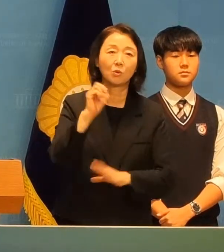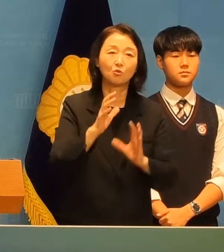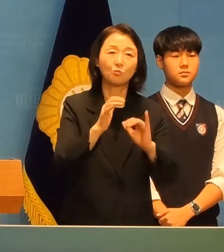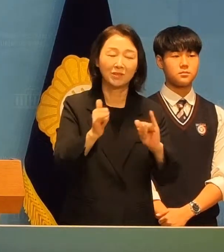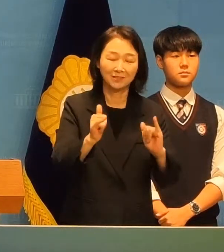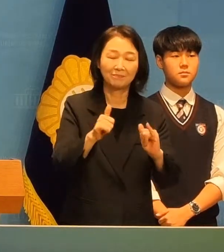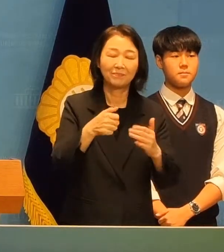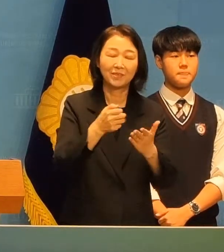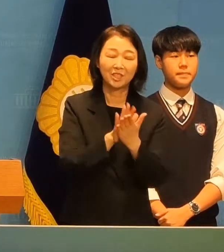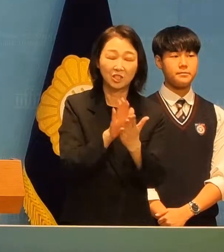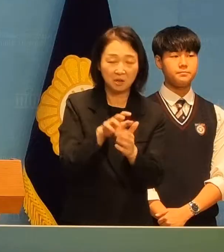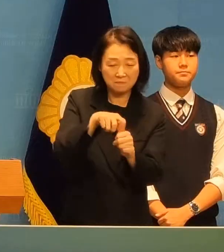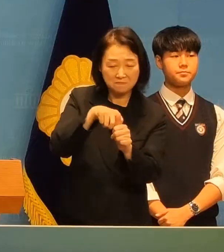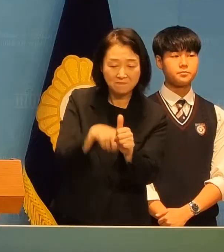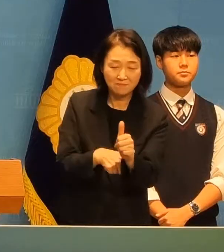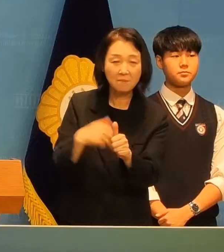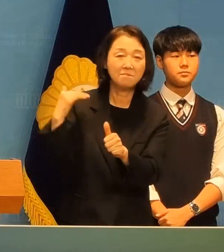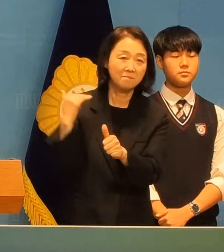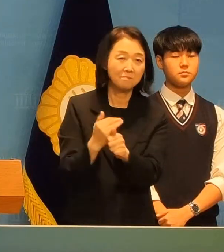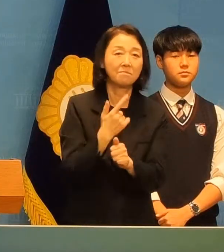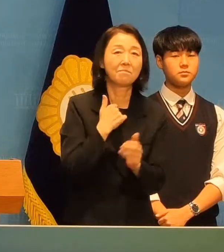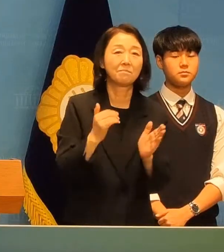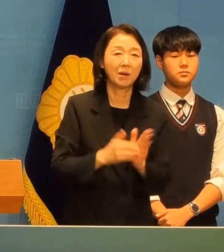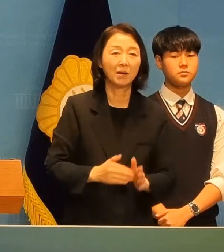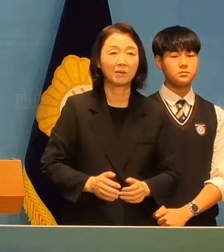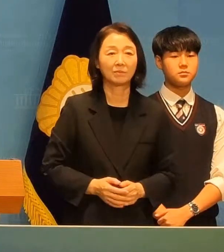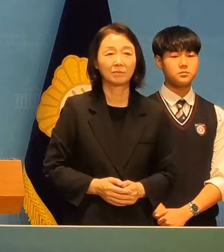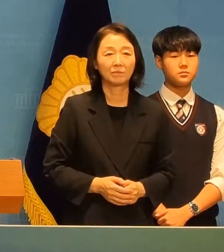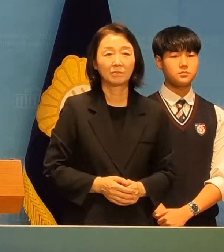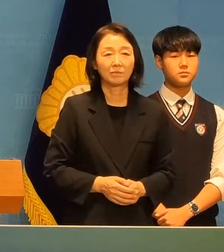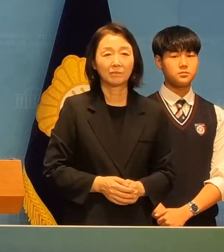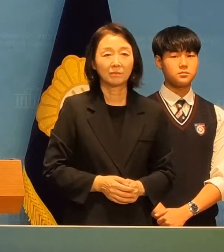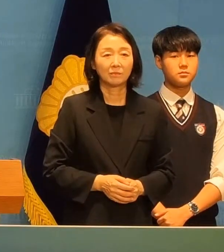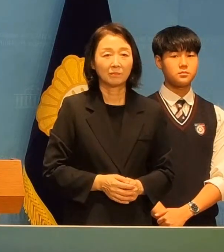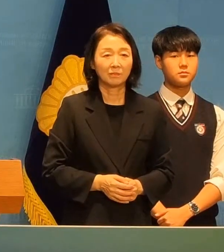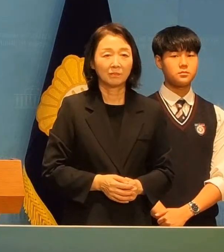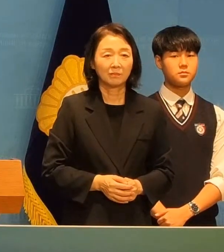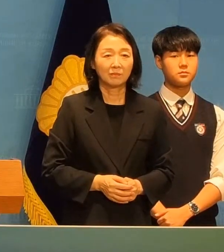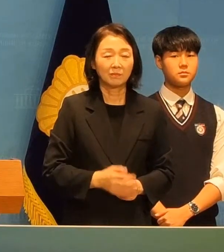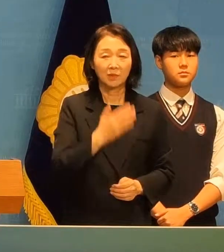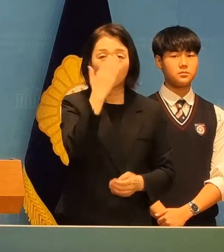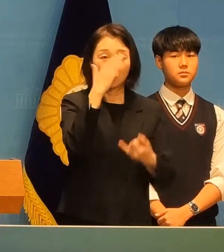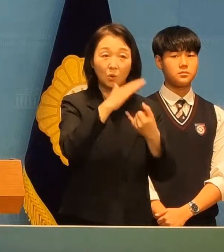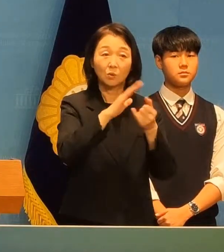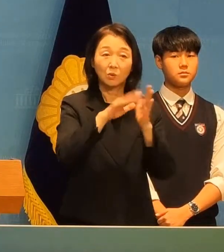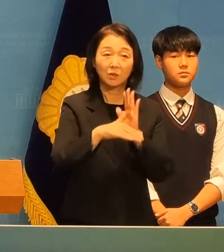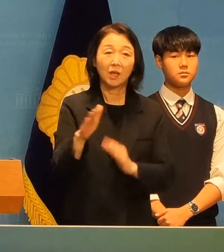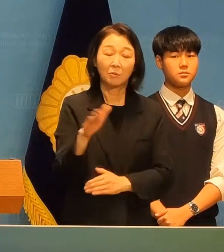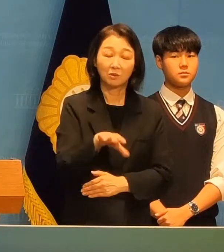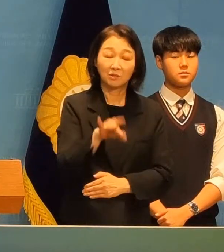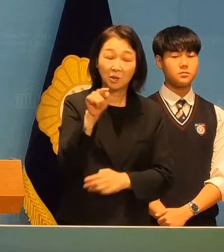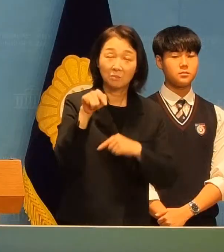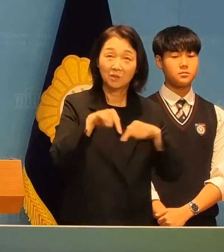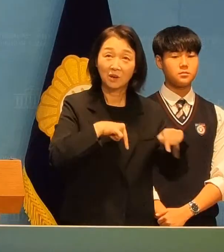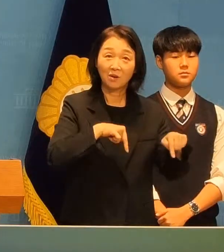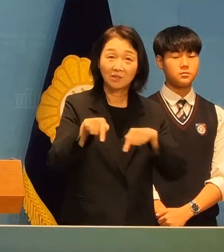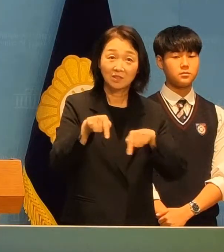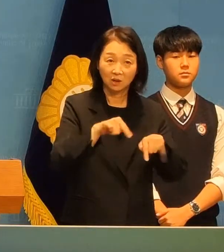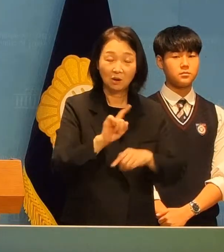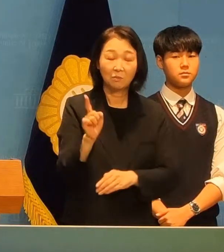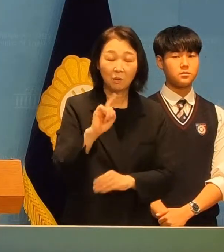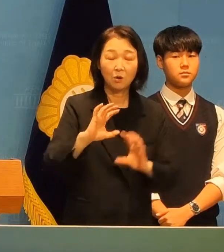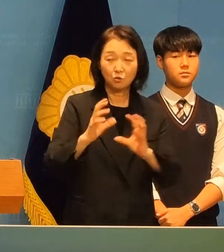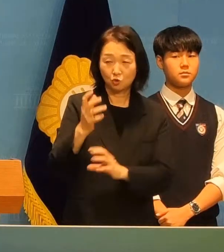손으로 끌어내리는 탄핵을 광장에서 함께 만들어냈습니다. 청소년 시절부터 첫 정치적 이벤트로 국민